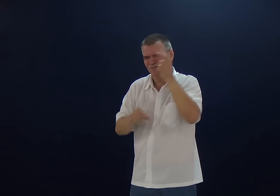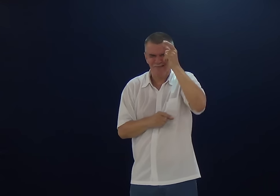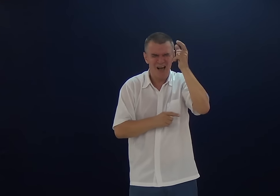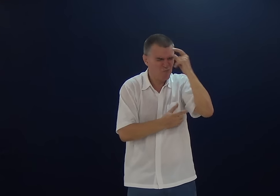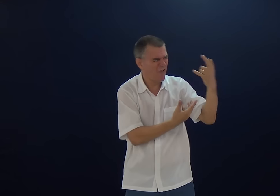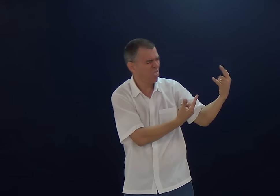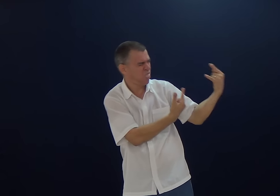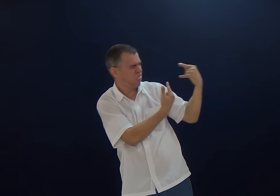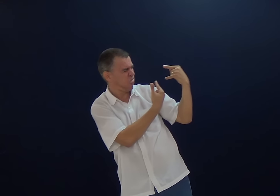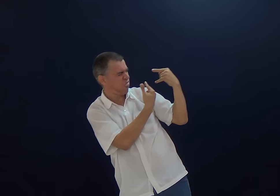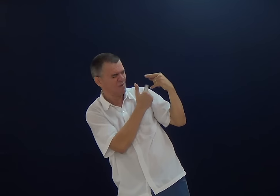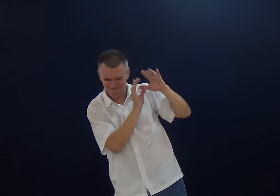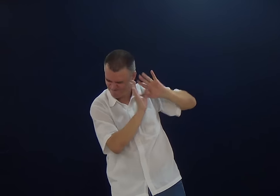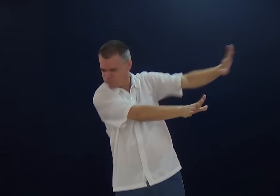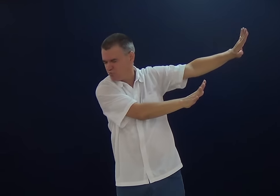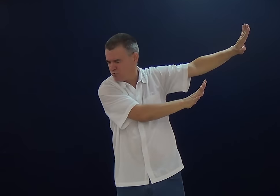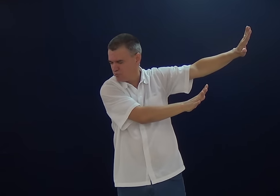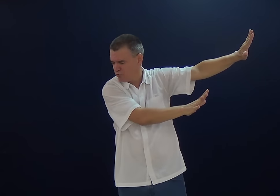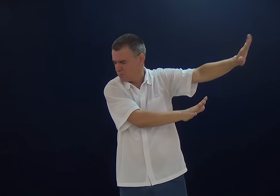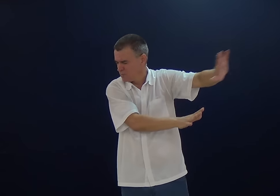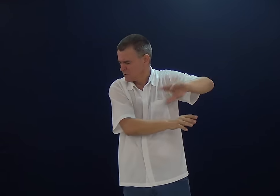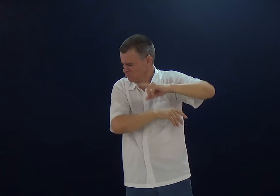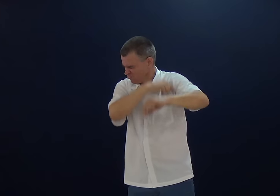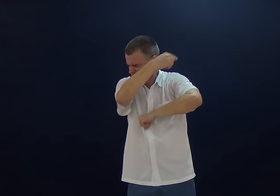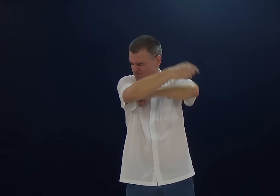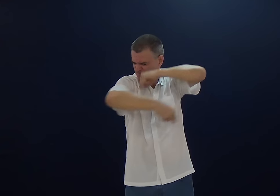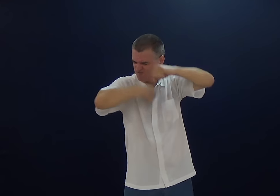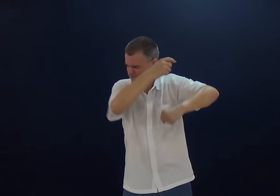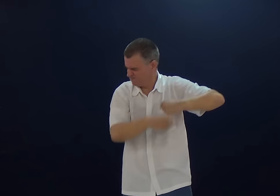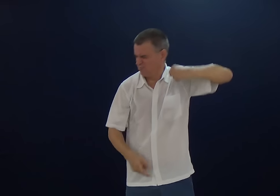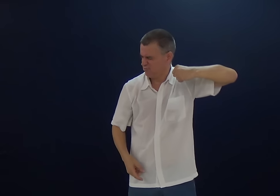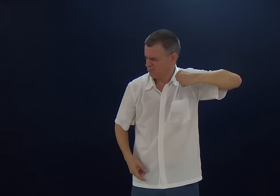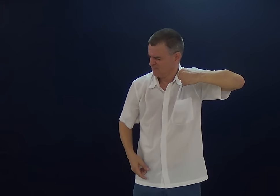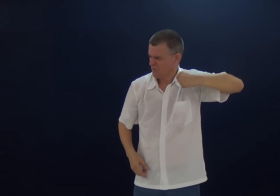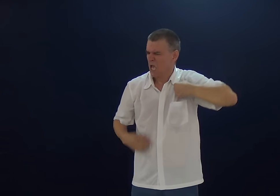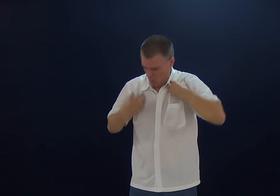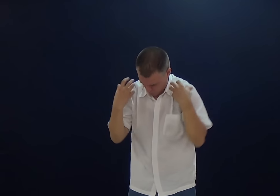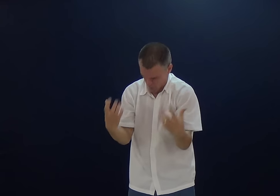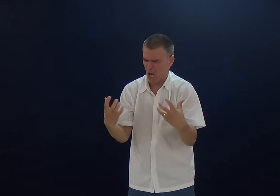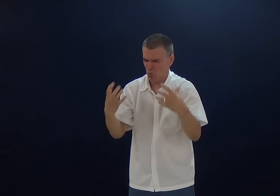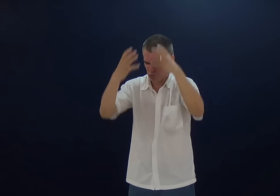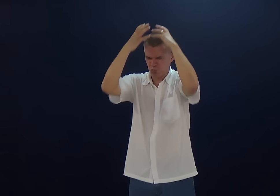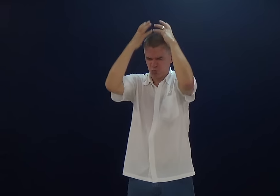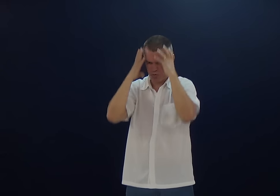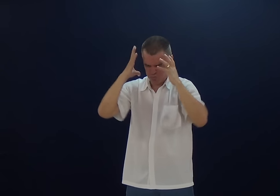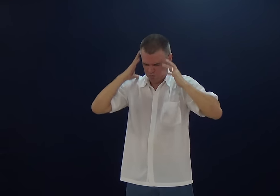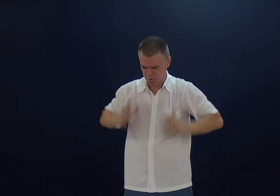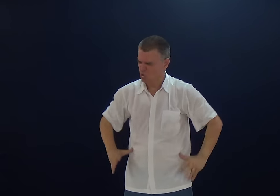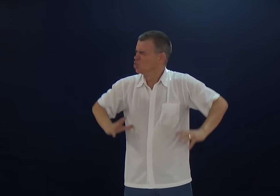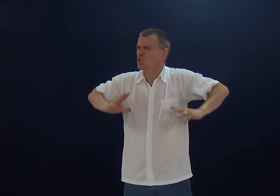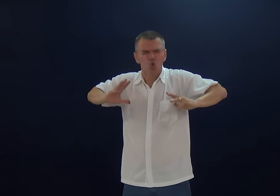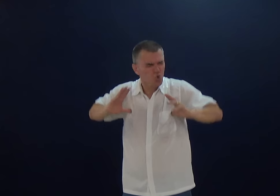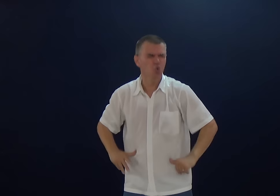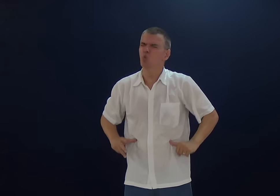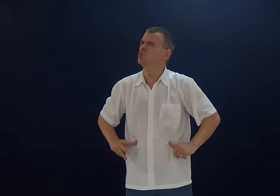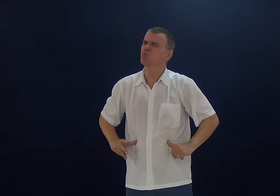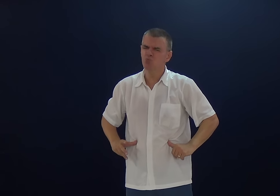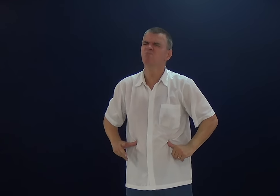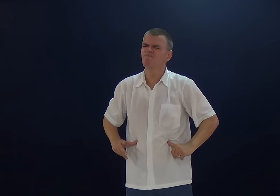fofocando se o inimigo vier nos atrair tentando nos seduzir que o senhor mesmo nos dê a tua